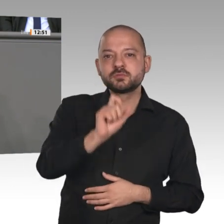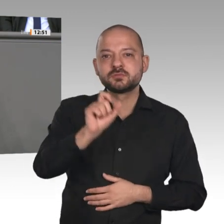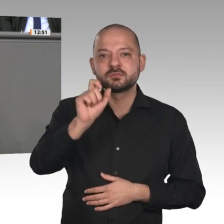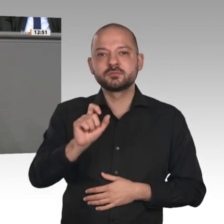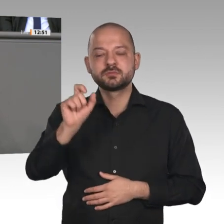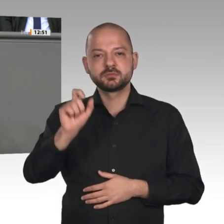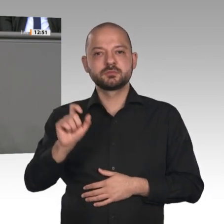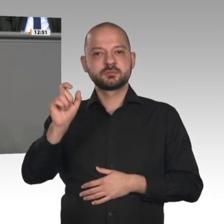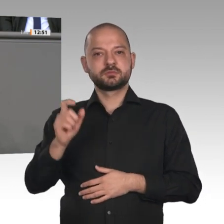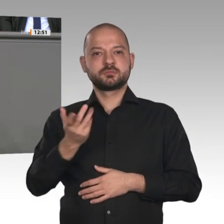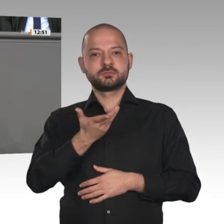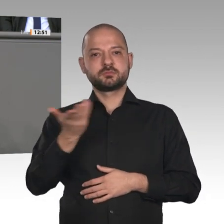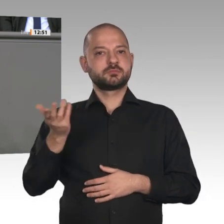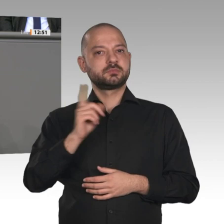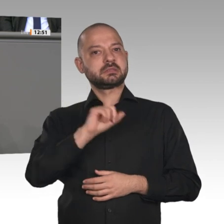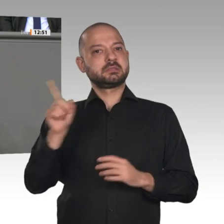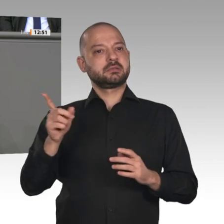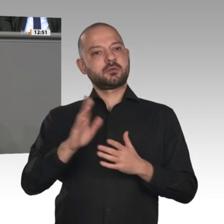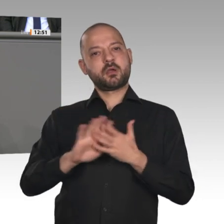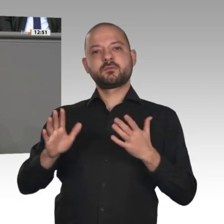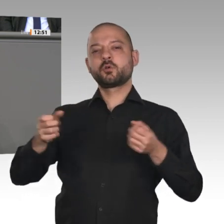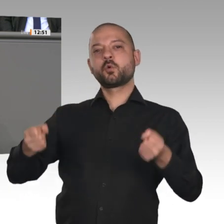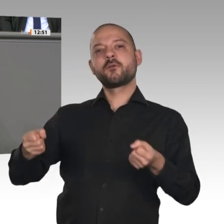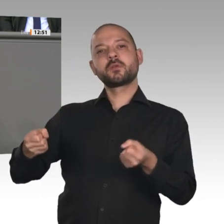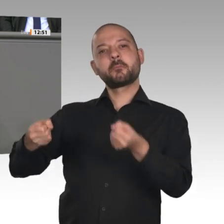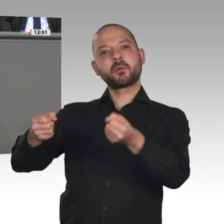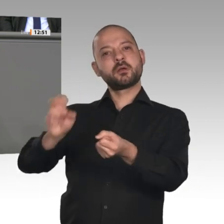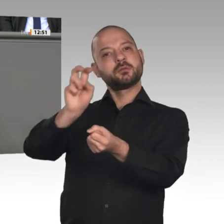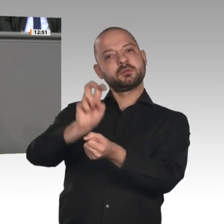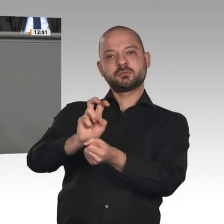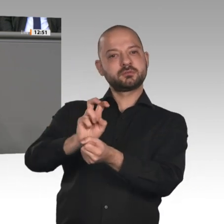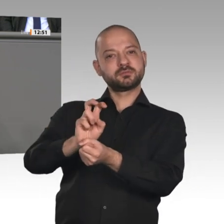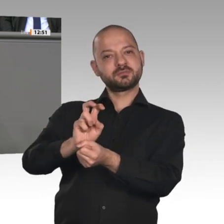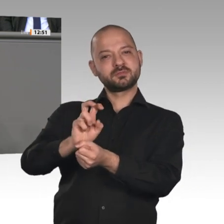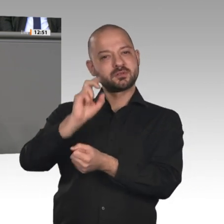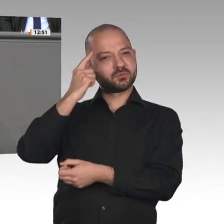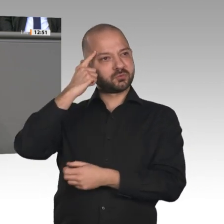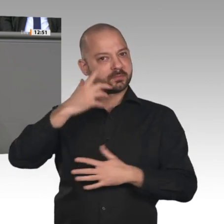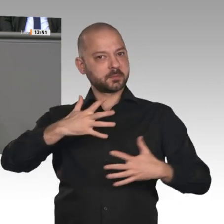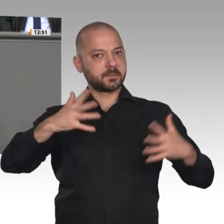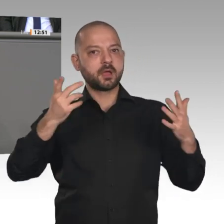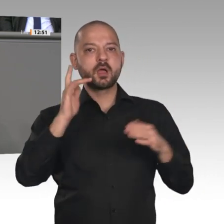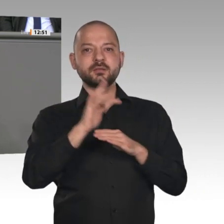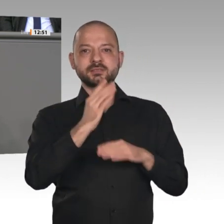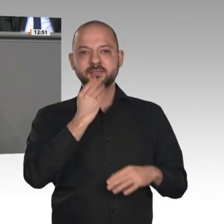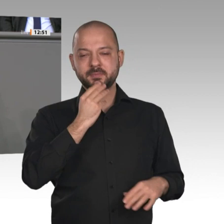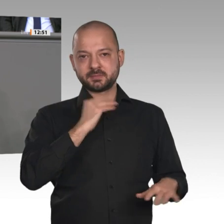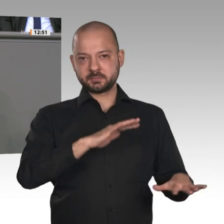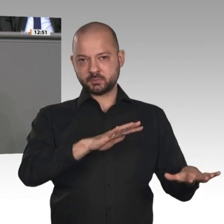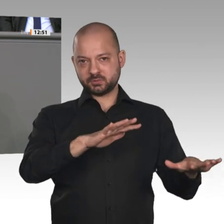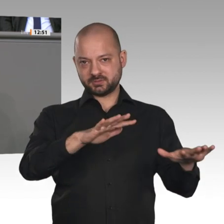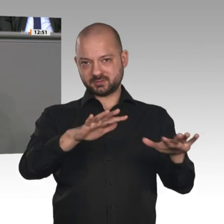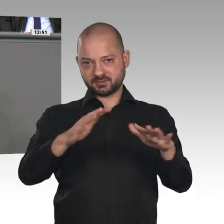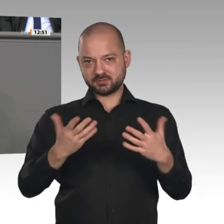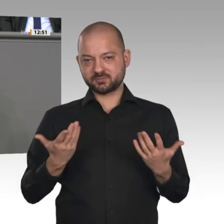aber doch angesichts des steigenden Antisemitismus die Koffer wieder vom Speicher geholt haben, was uns allen zu denken geben